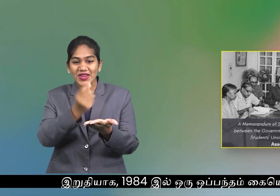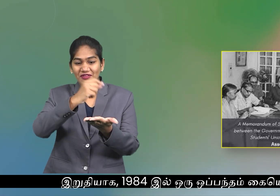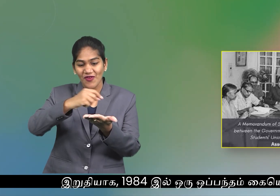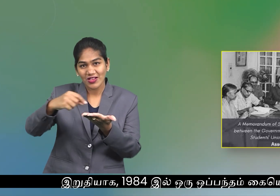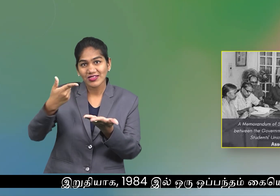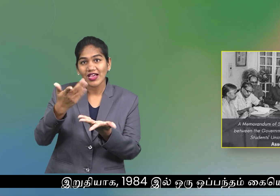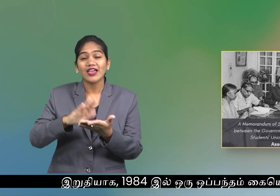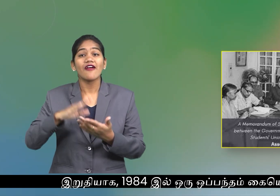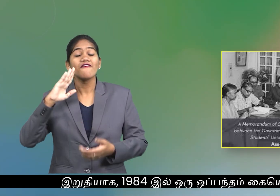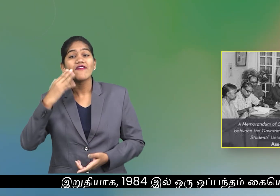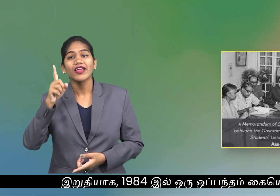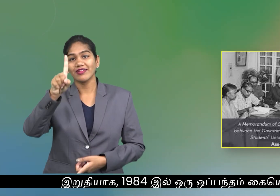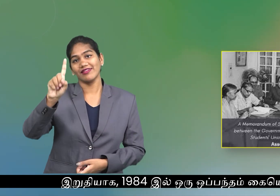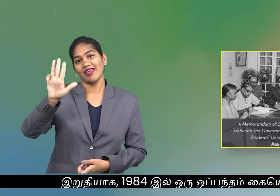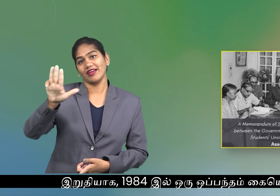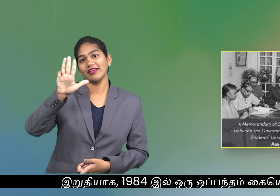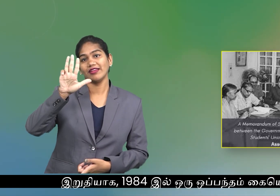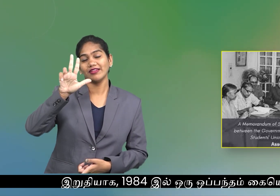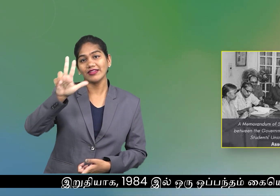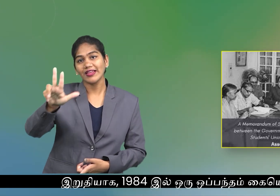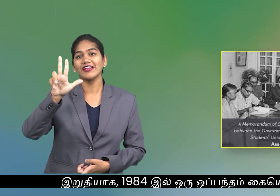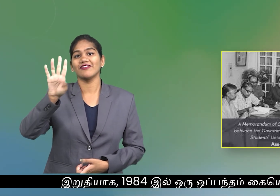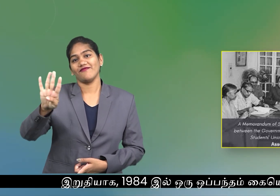1984இல் ஒரு ஒப்பந்தம் கையெழுத்தானது.